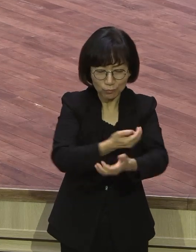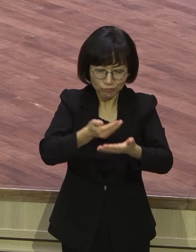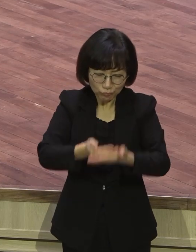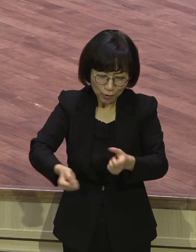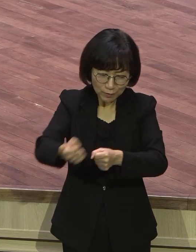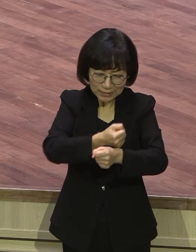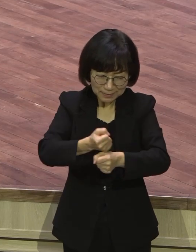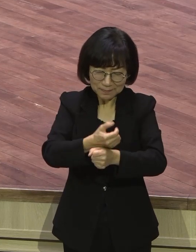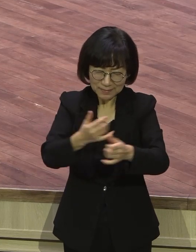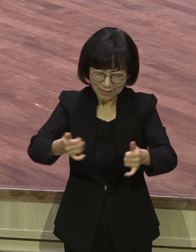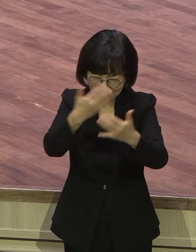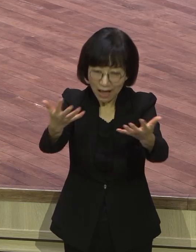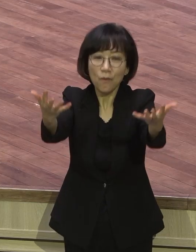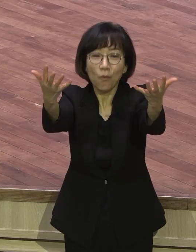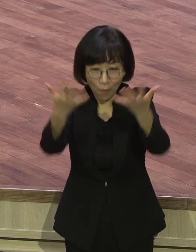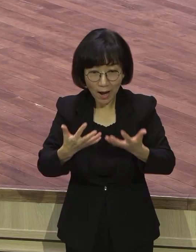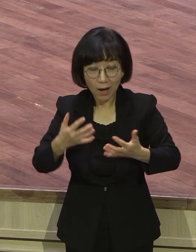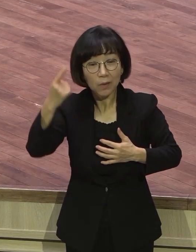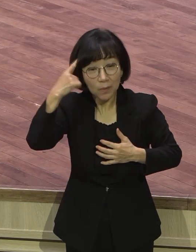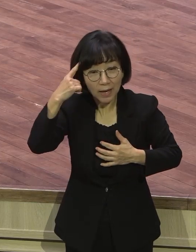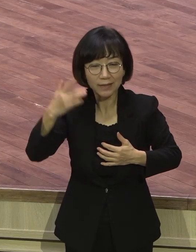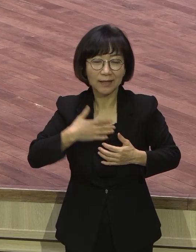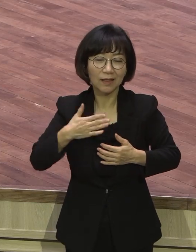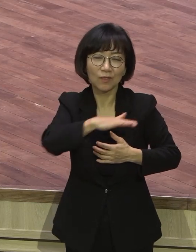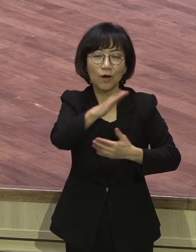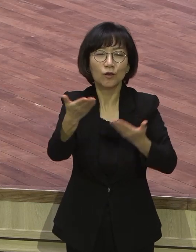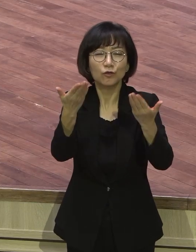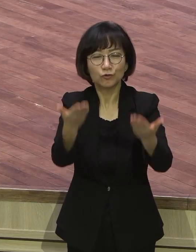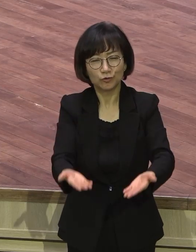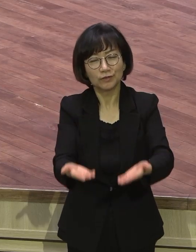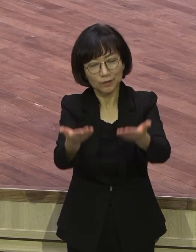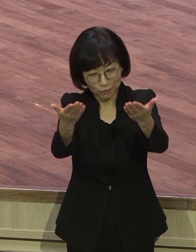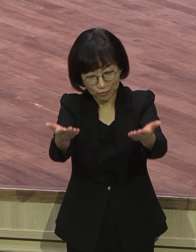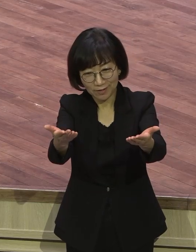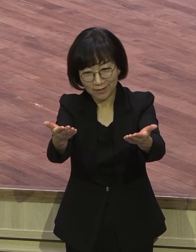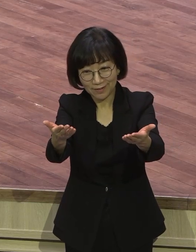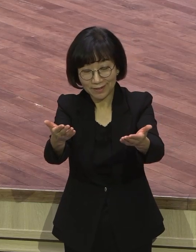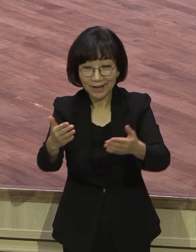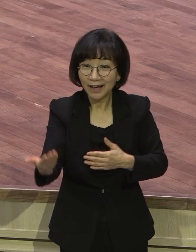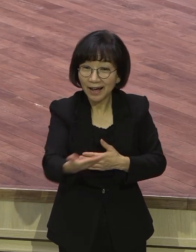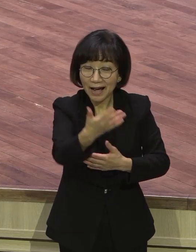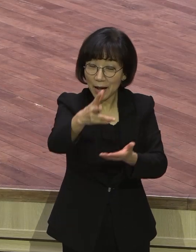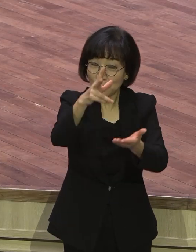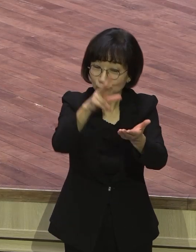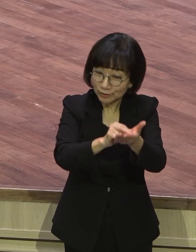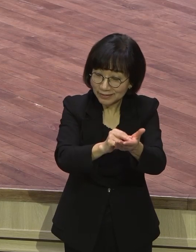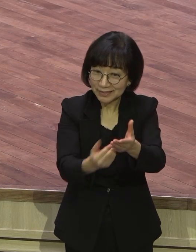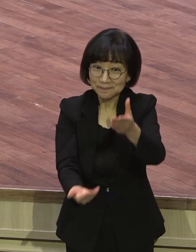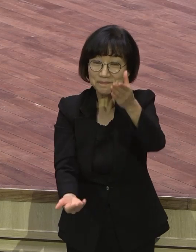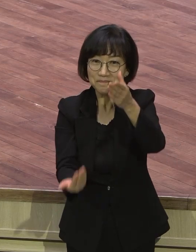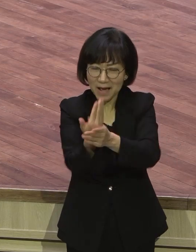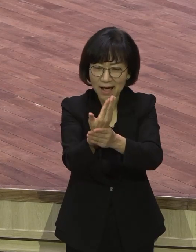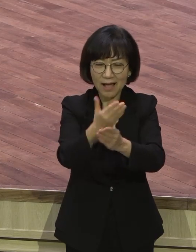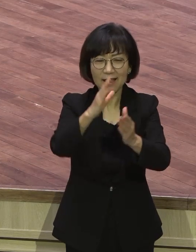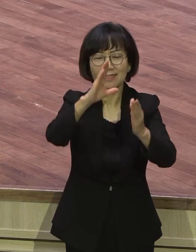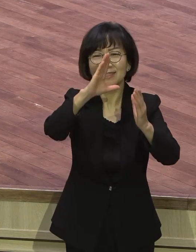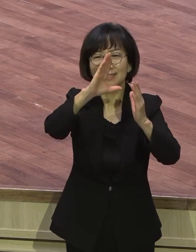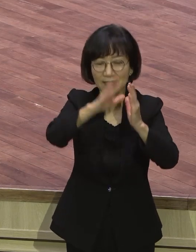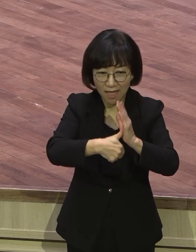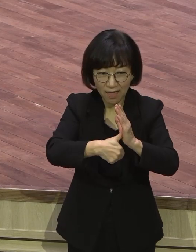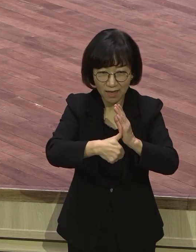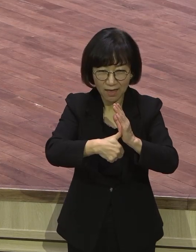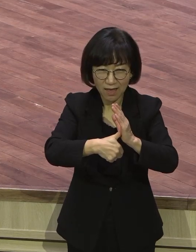무슨 말입니까 기도하면 다 쉬게 해준다는 거예요 영계 모든 성도들 문제 사건 오면 올수록 역경이